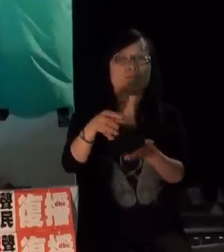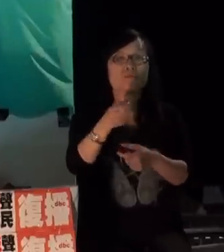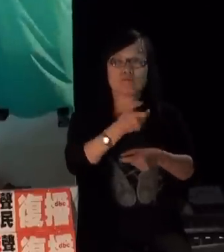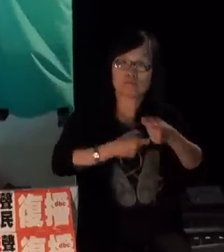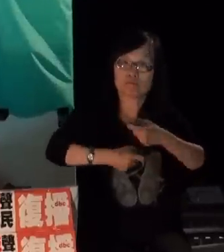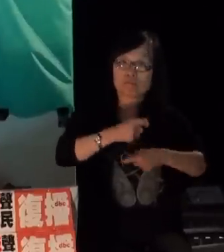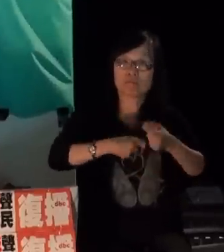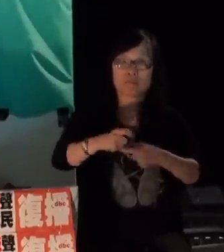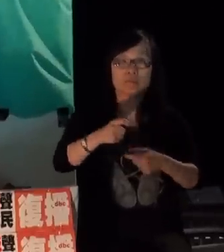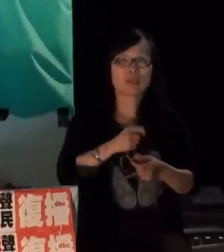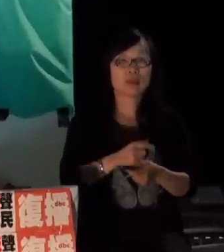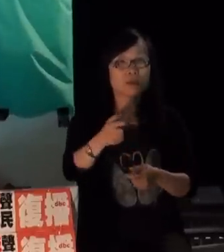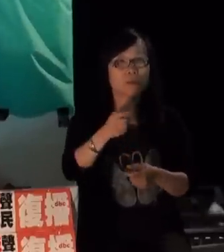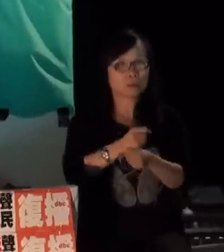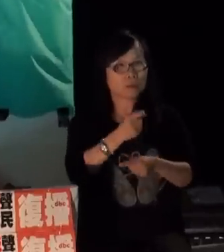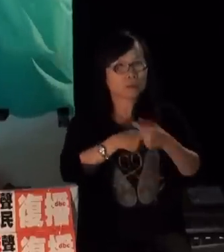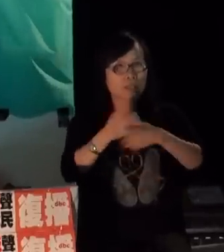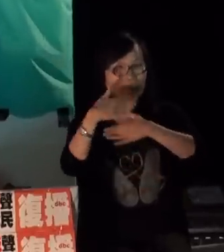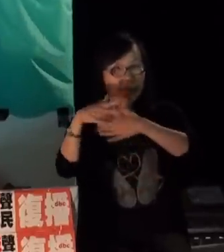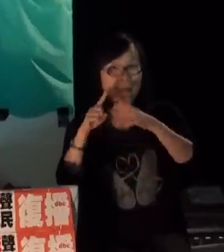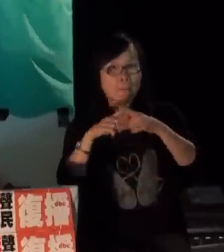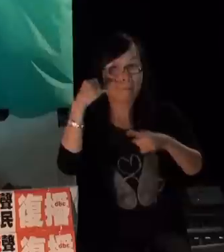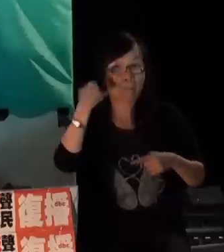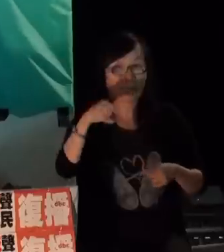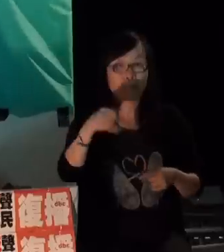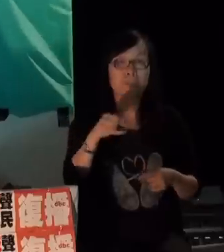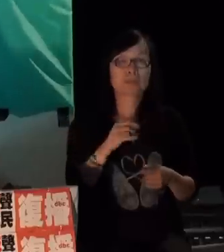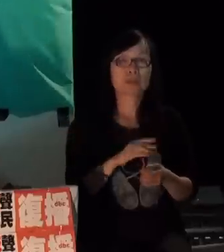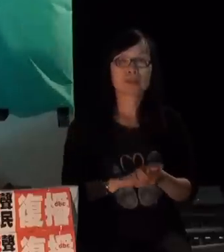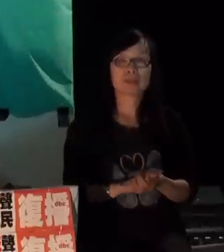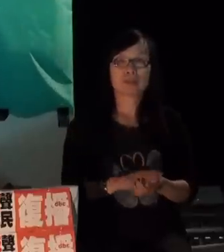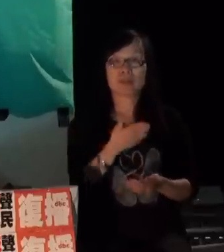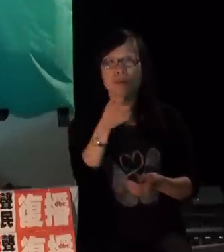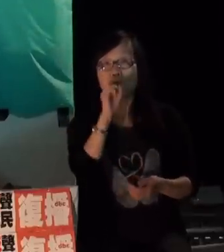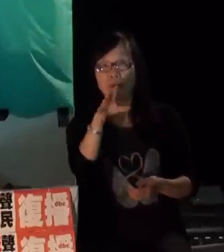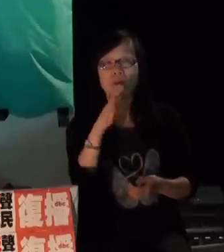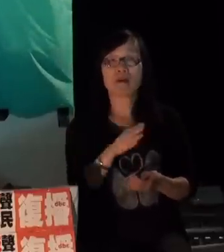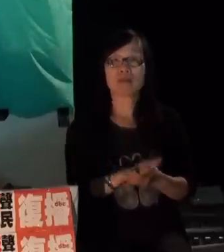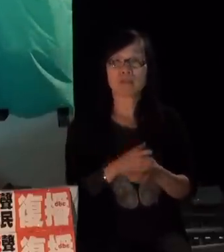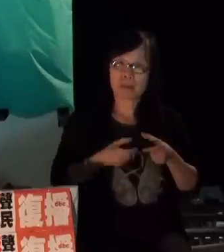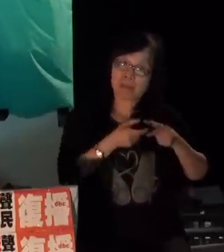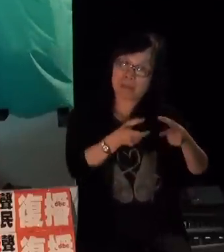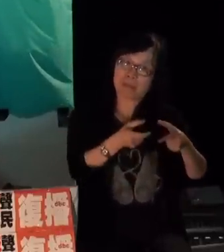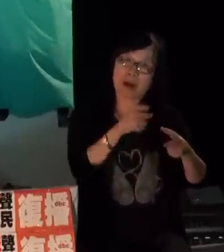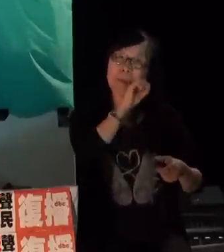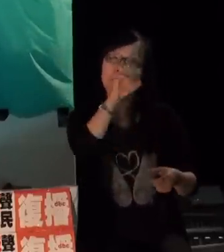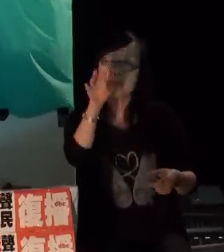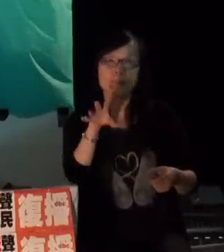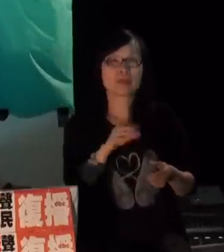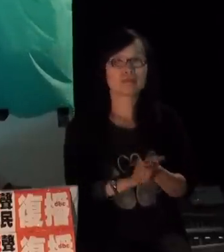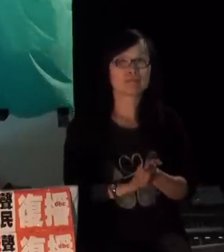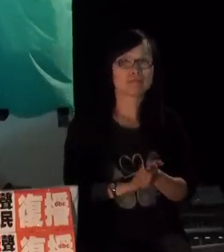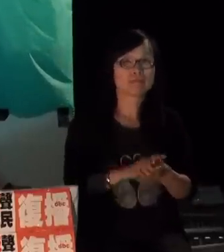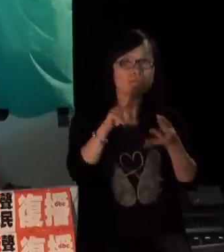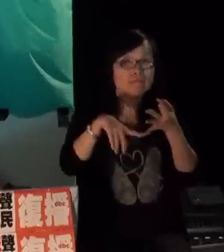你攞了牌之後經營，其他人不行的嘛。咁你話啦，佢俾牌嗰陣時候問咗阿大班同埋啲